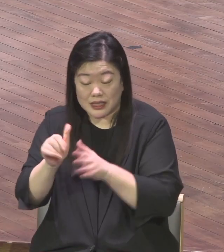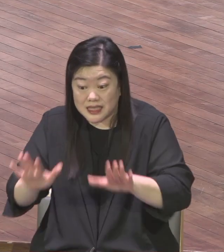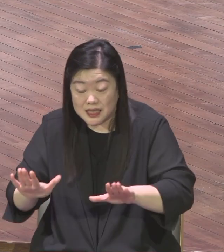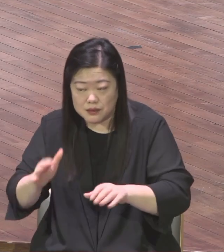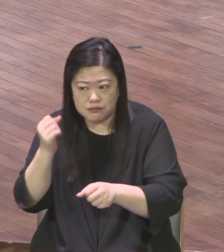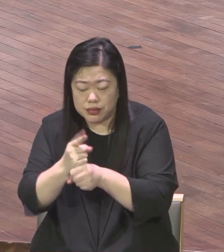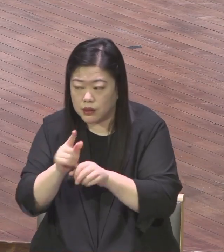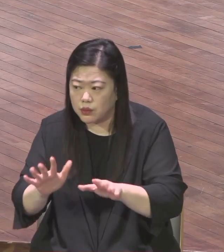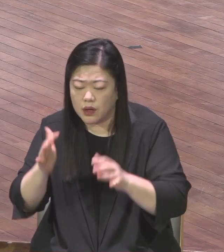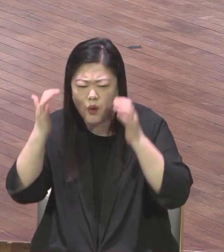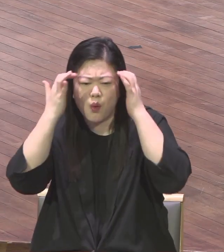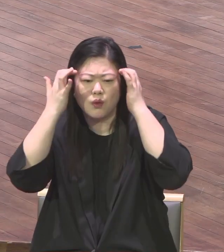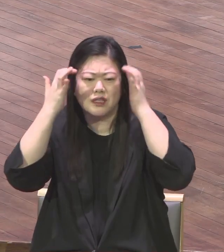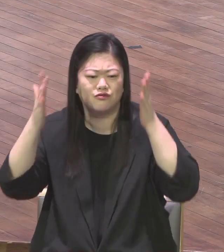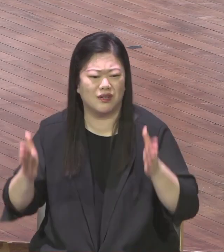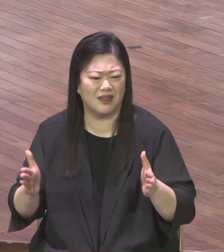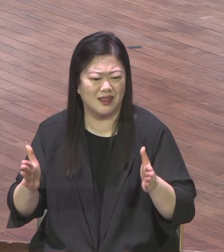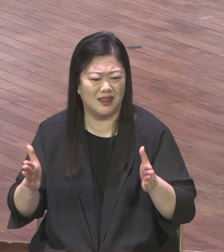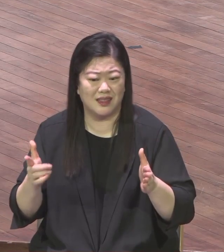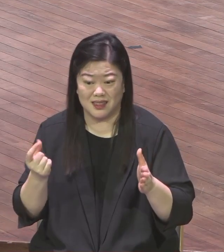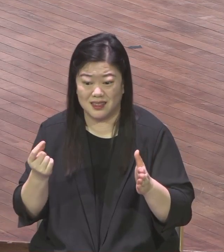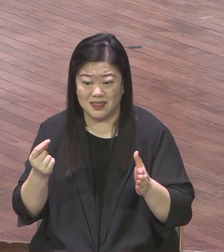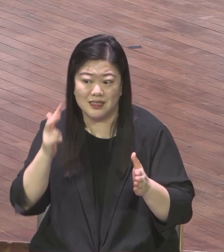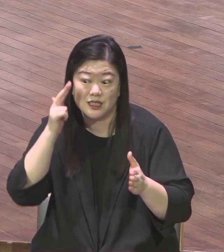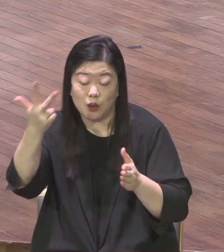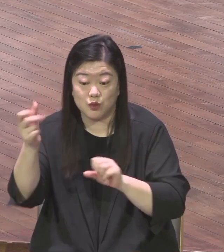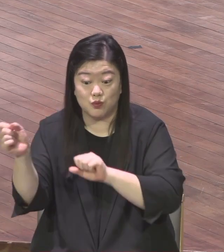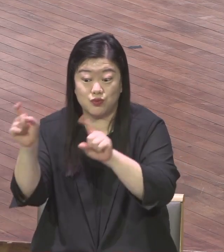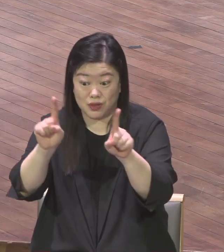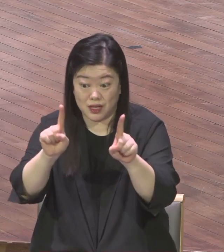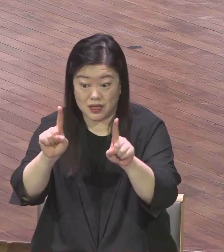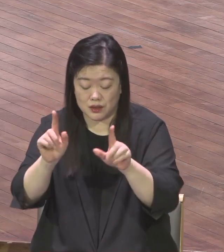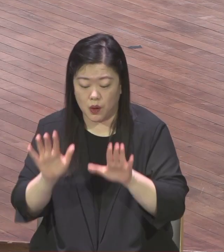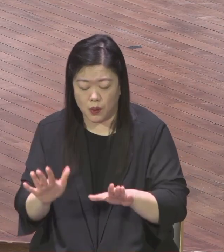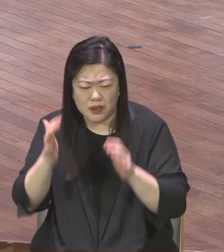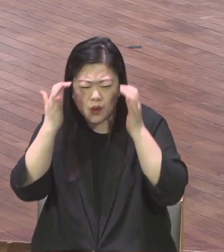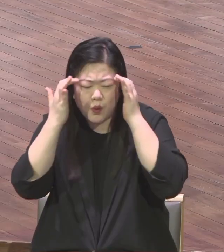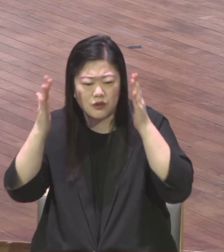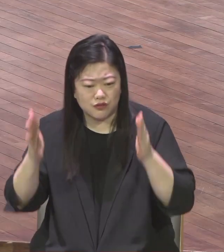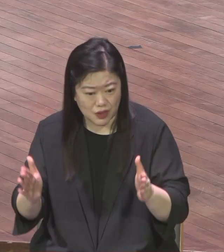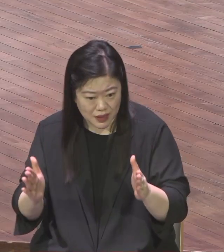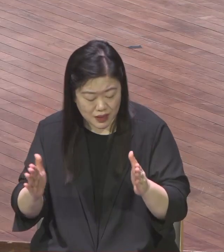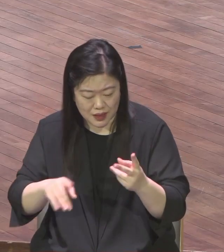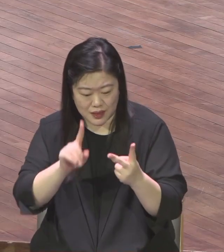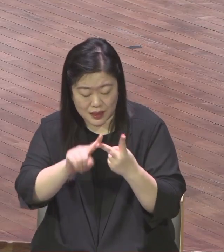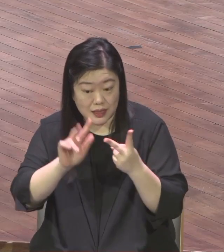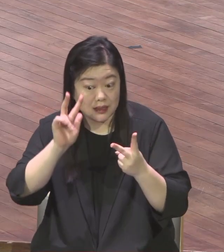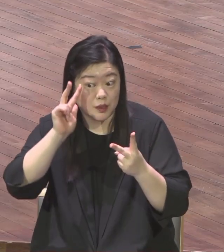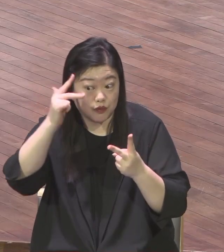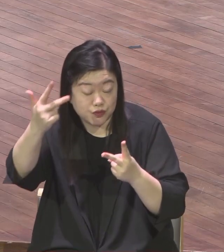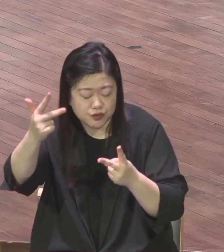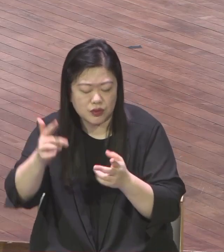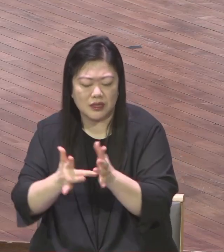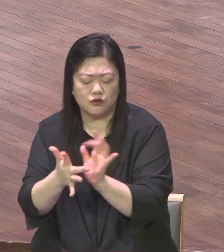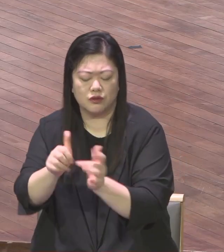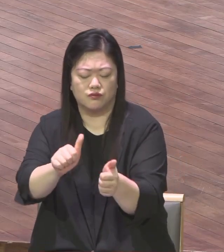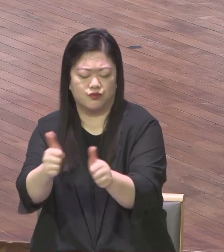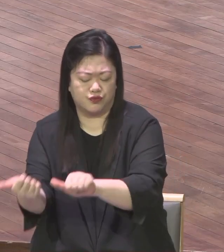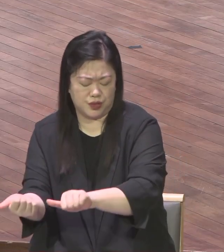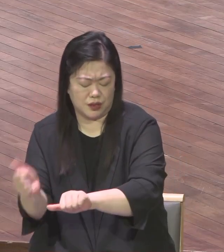주간이 고난주간입니다. 고난주간. 이 한 주간은 고난주간. 그리고 다음 주일은 사망권세를